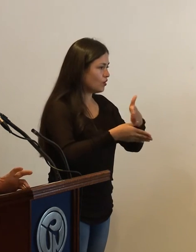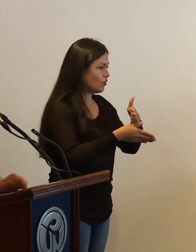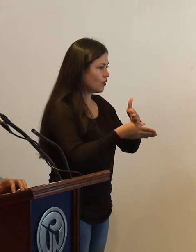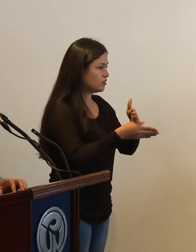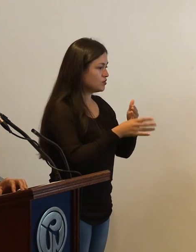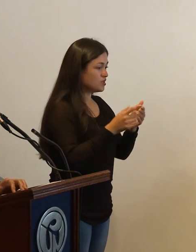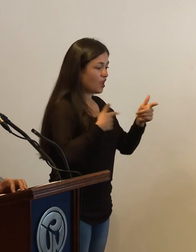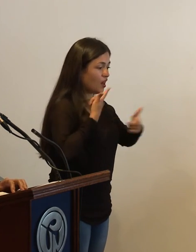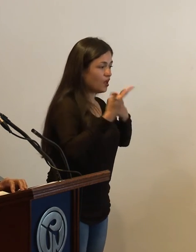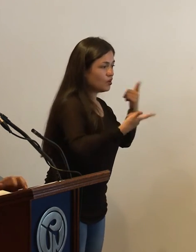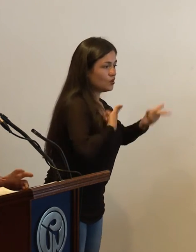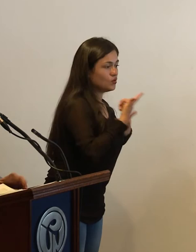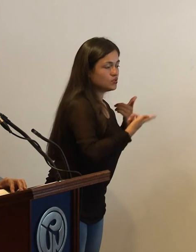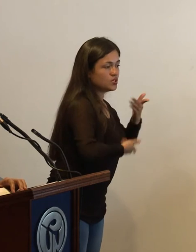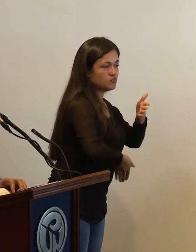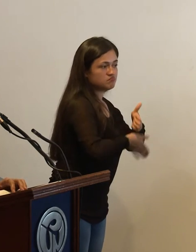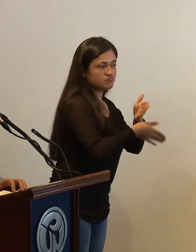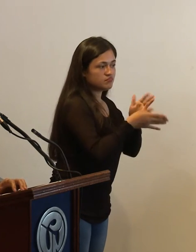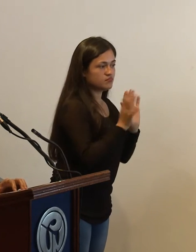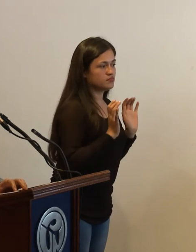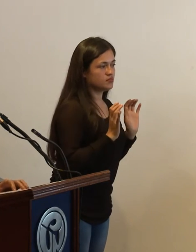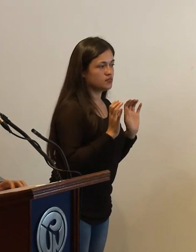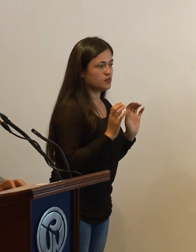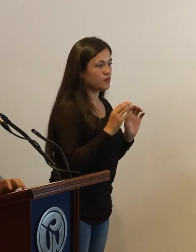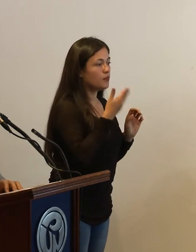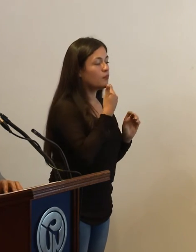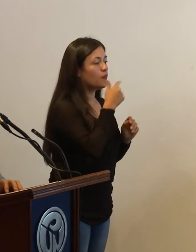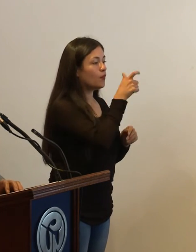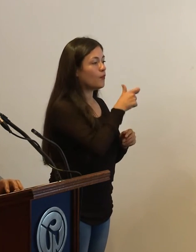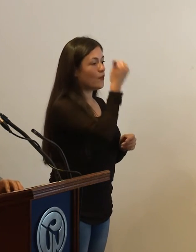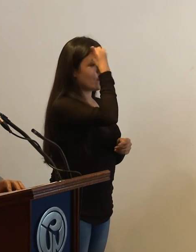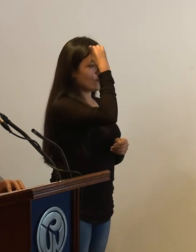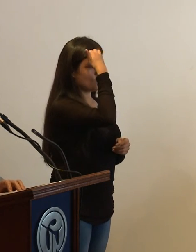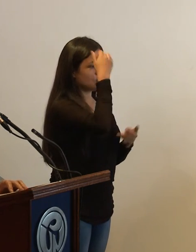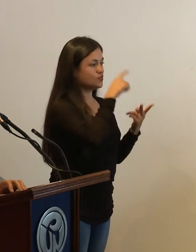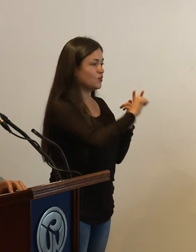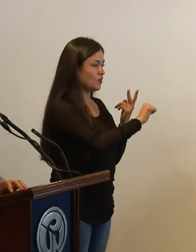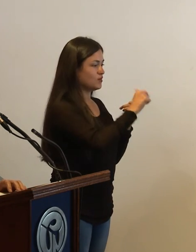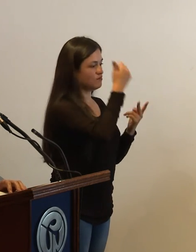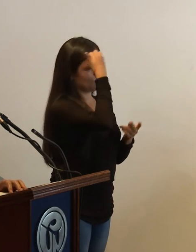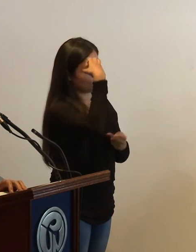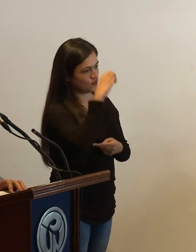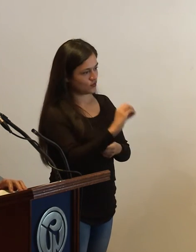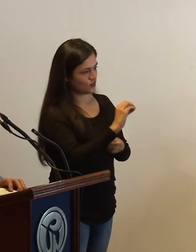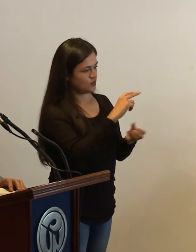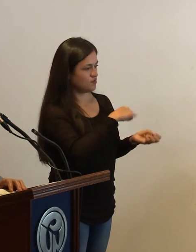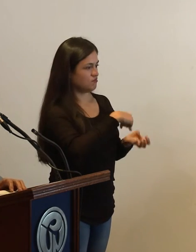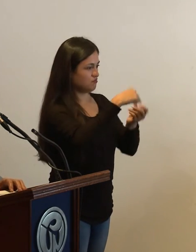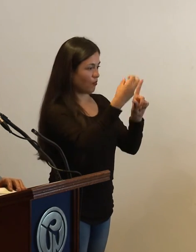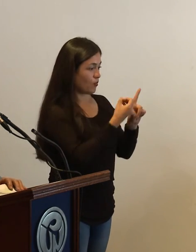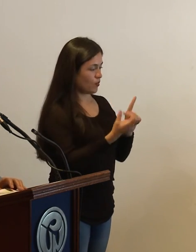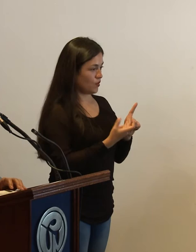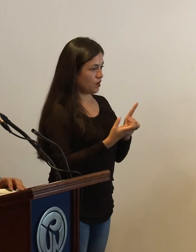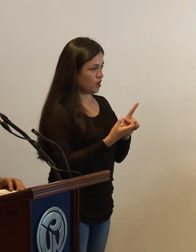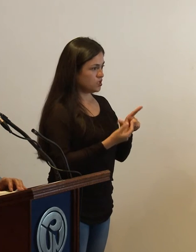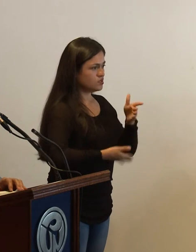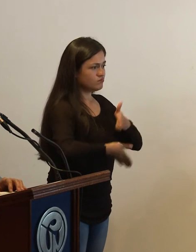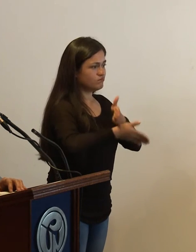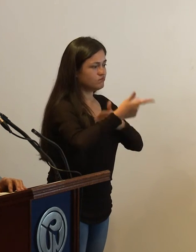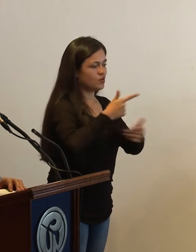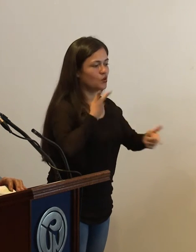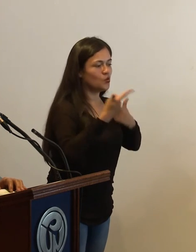lucha continúa. O sea, esa lucha para los educadores y las educadoras populares continúa y no se va a